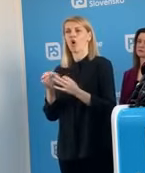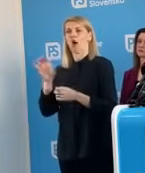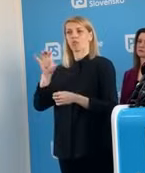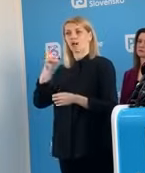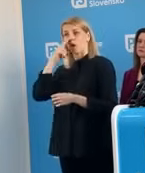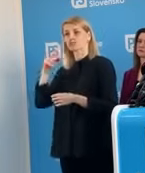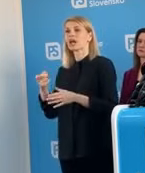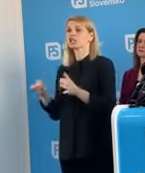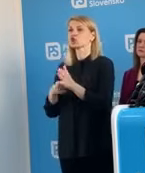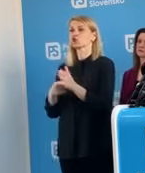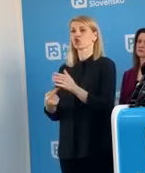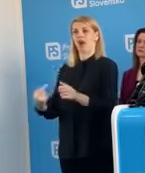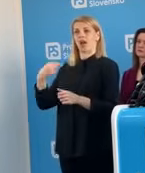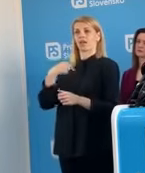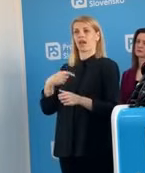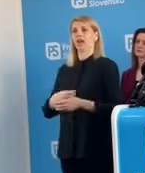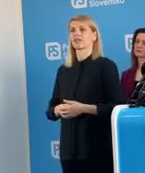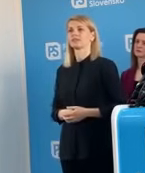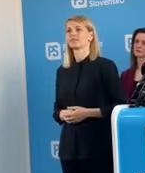Európska komisia požaduje?